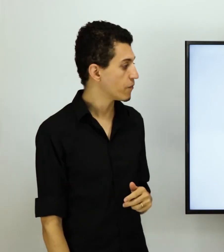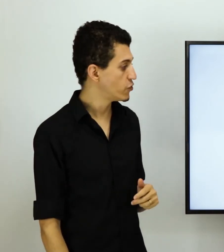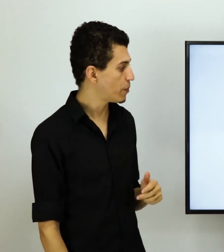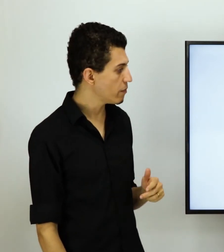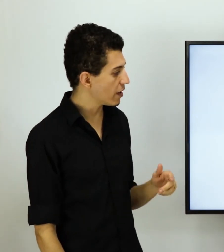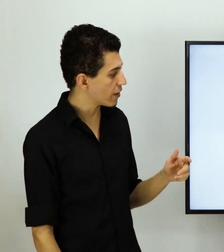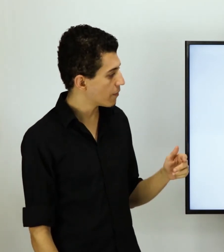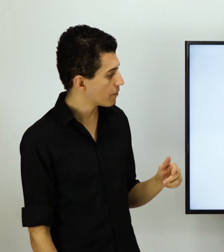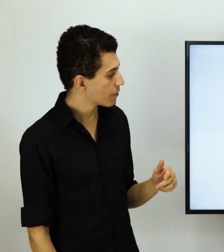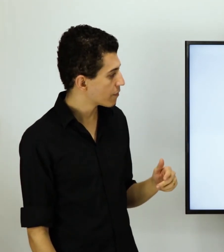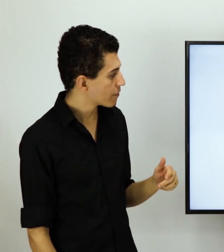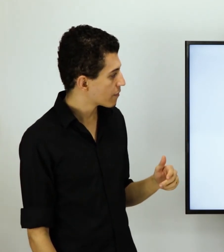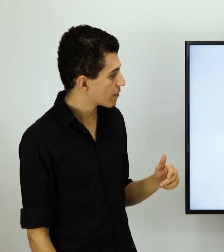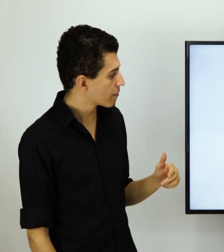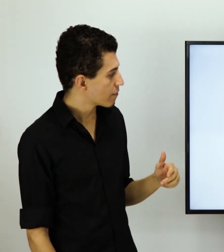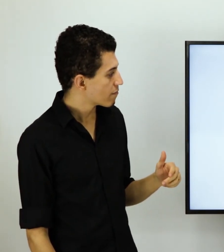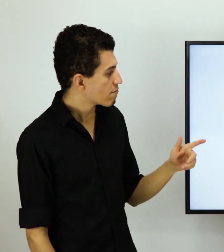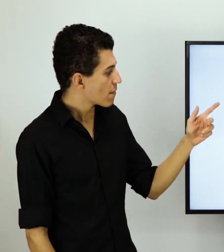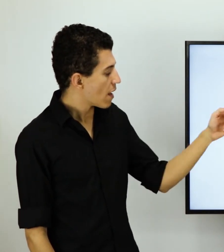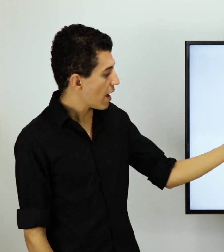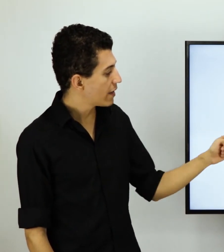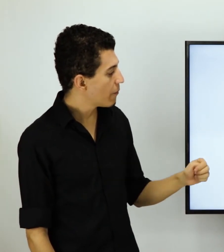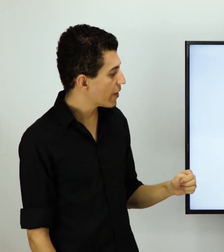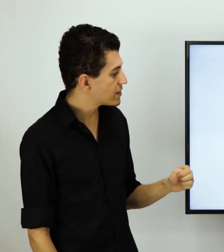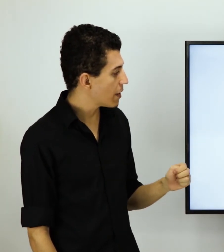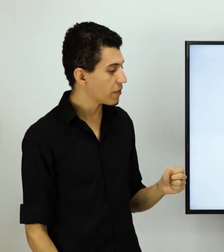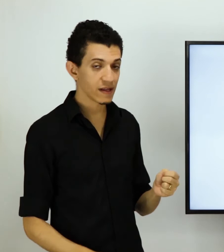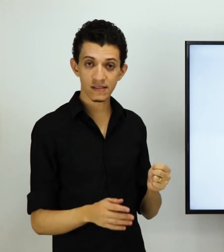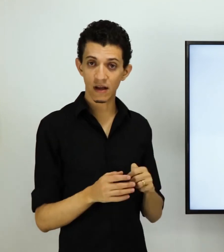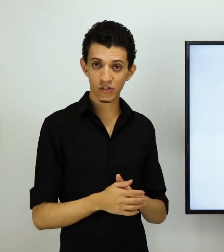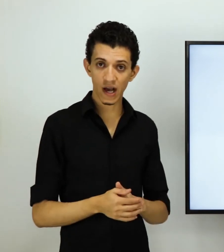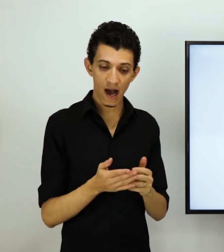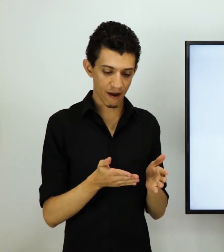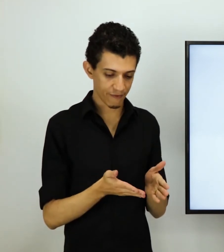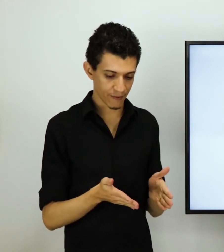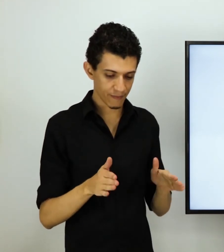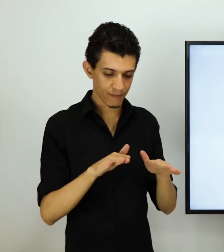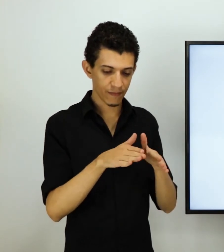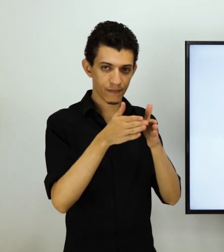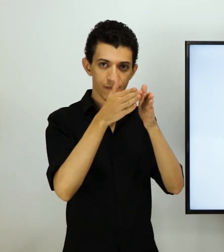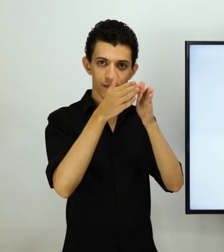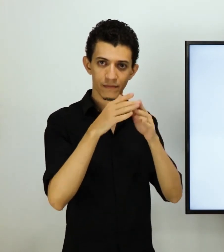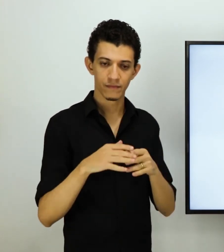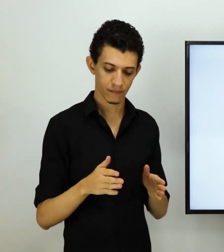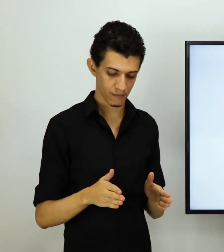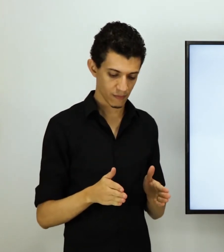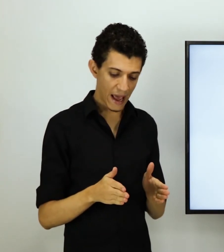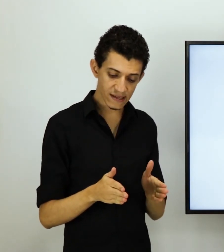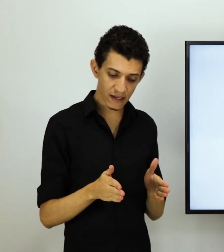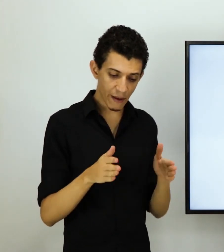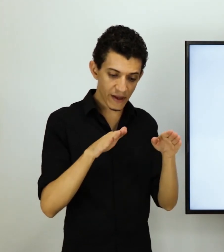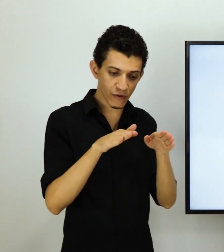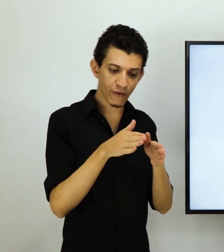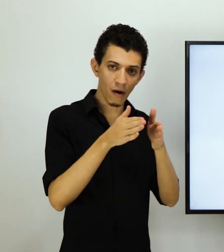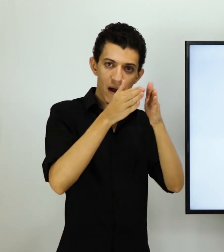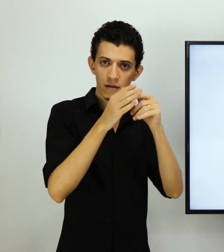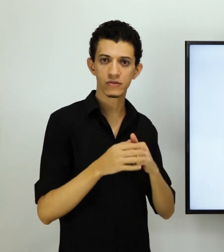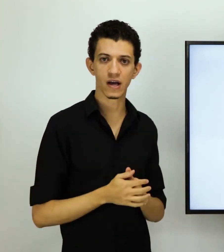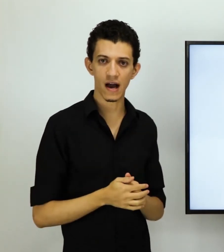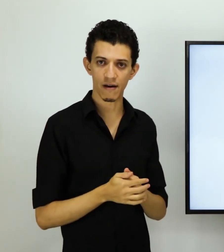de primeira. Aqui, por exemplo, nesse sinal de garrafa. É exatamente o formato de